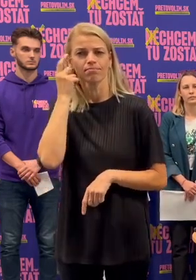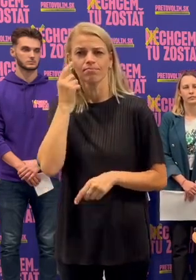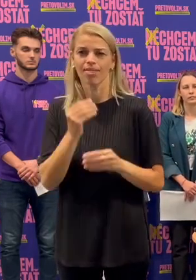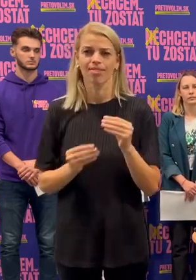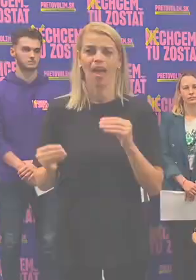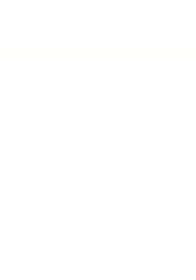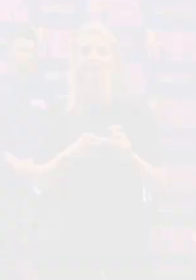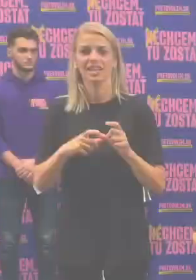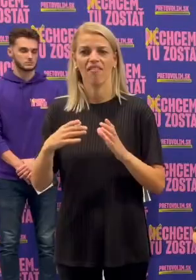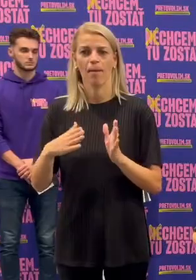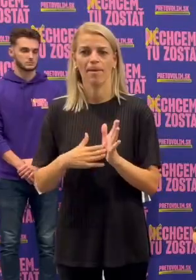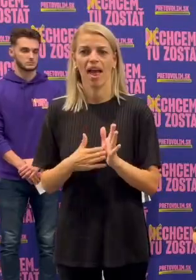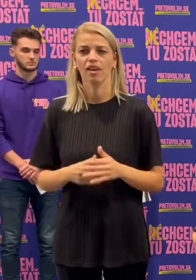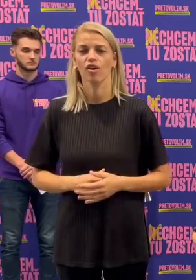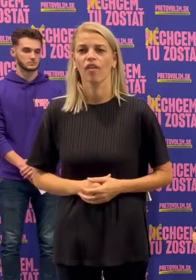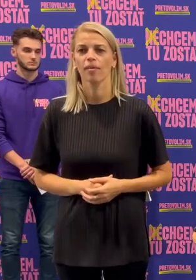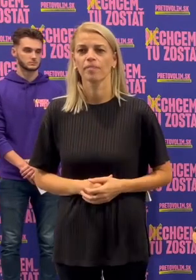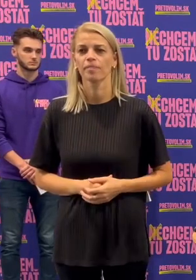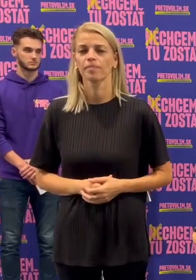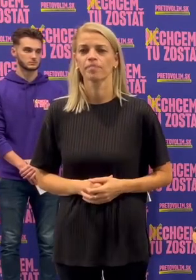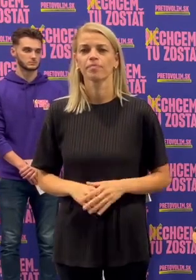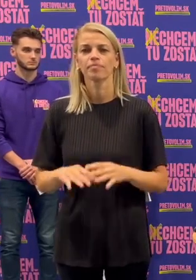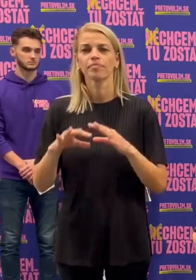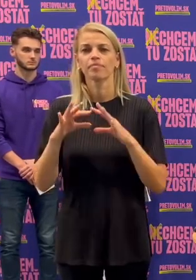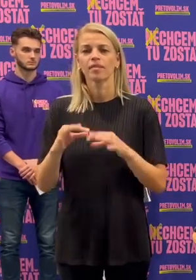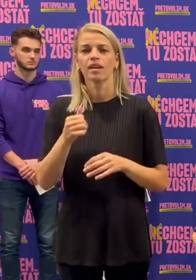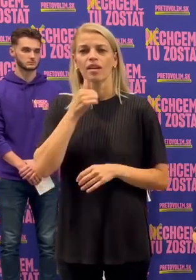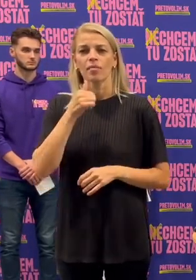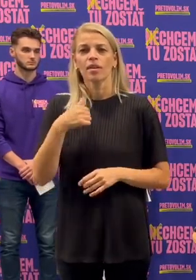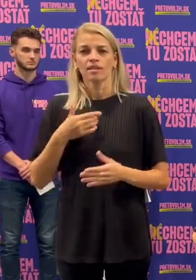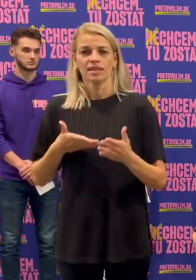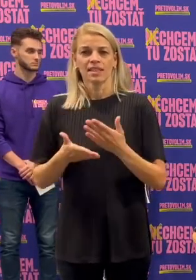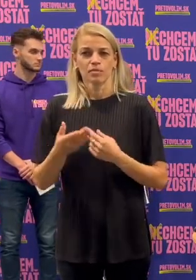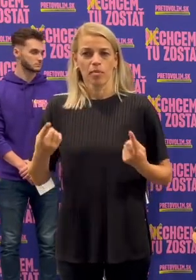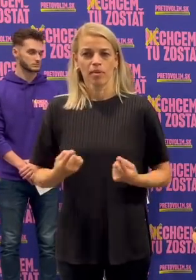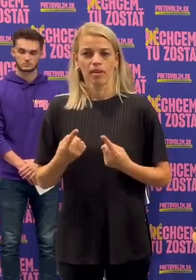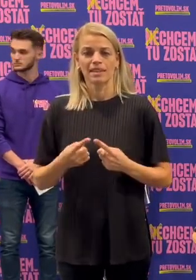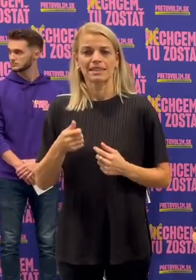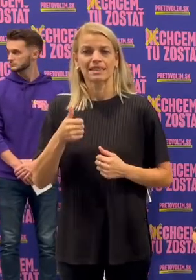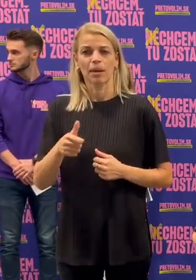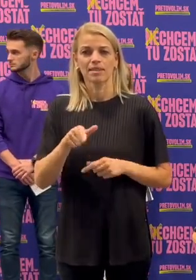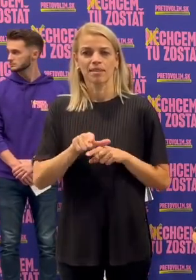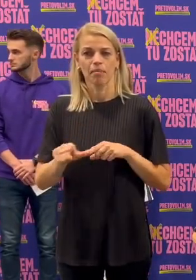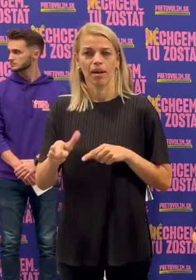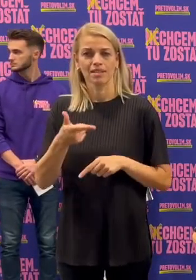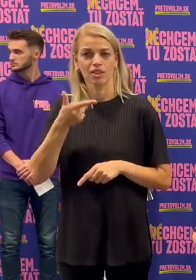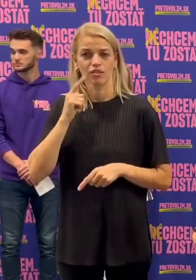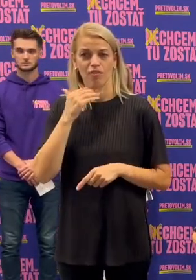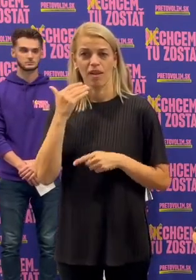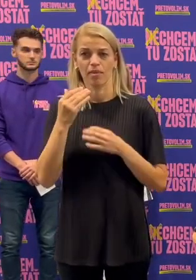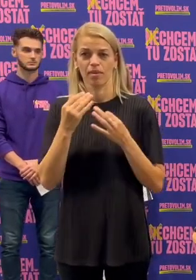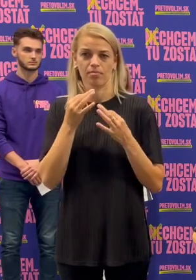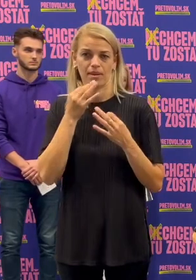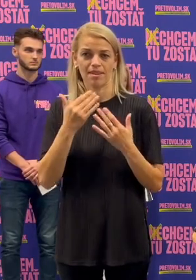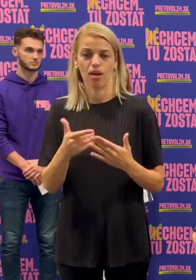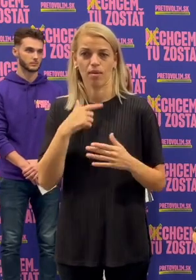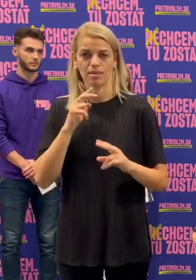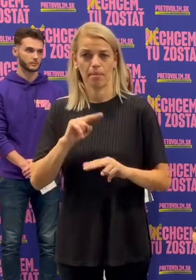racionalitou a faktami. Dobrý deň, moje meno je Stanislava Mináriková a zastupujem iniciatívu Zapni sa pre Slovensko. Veľmi pekne ďakujem za